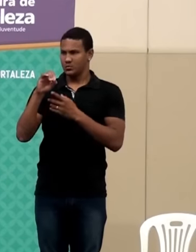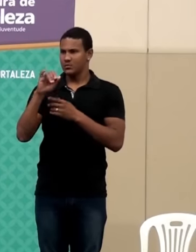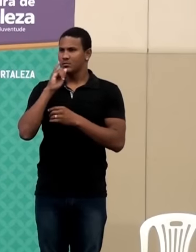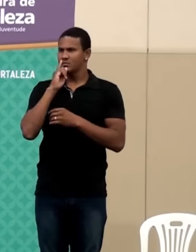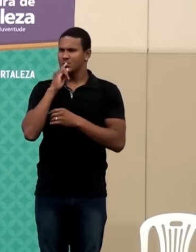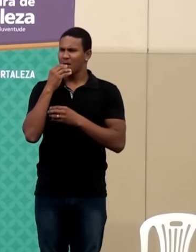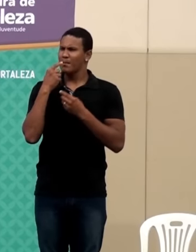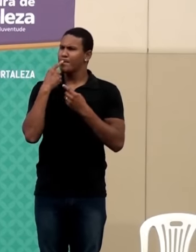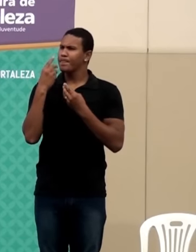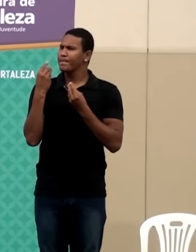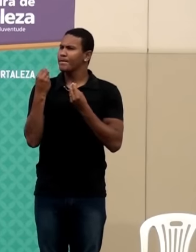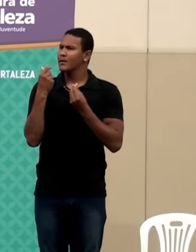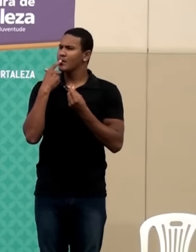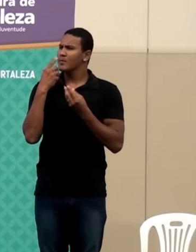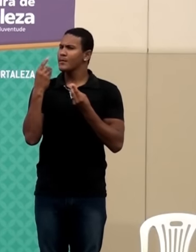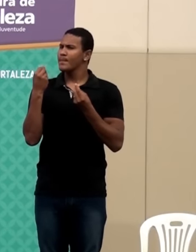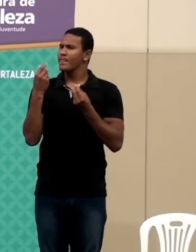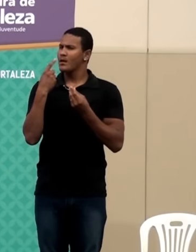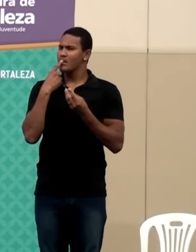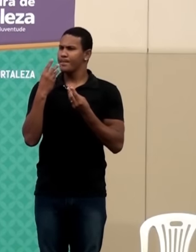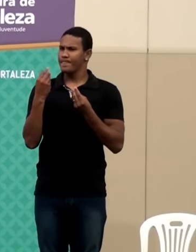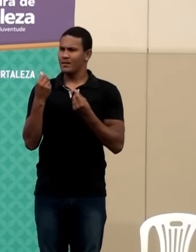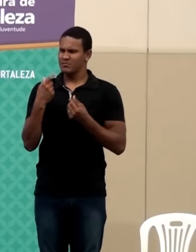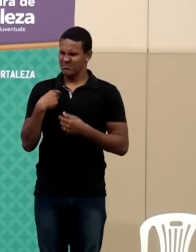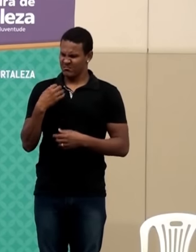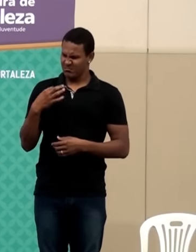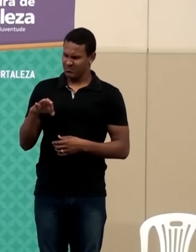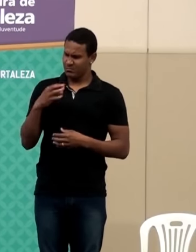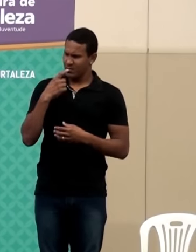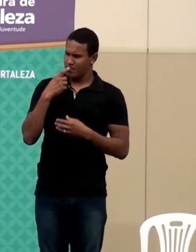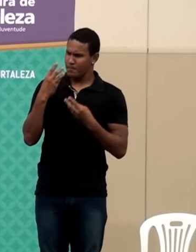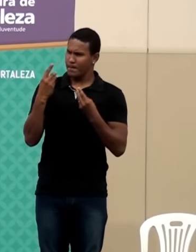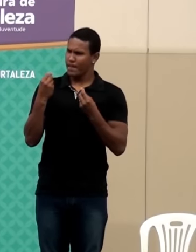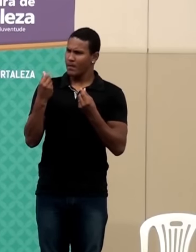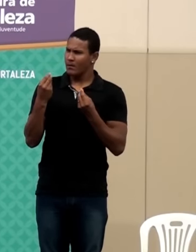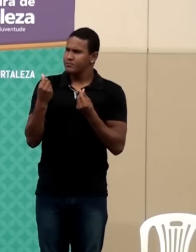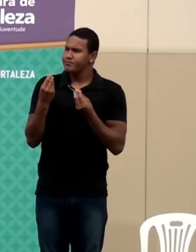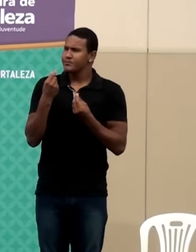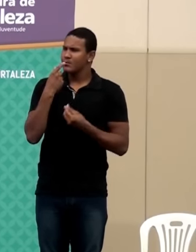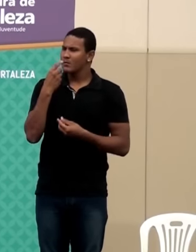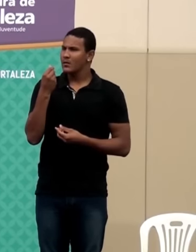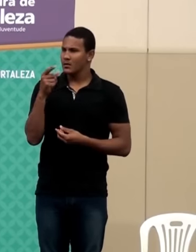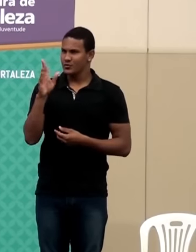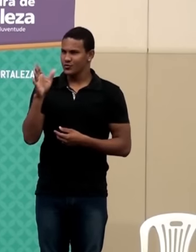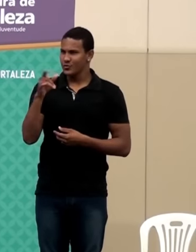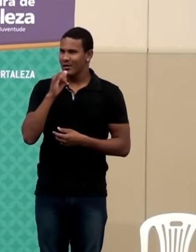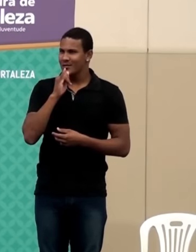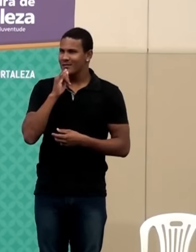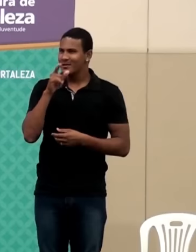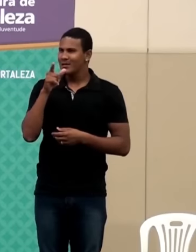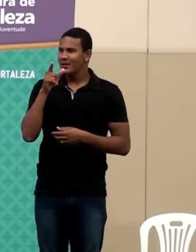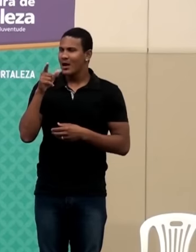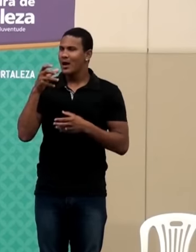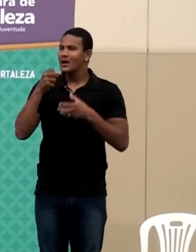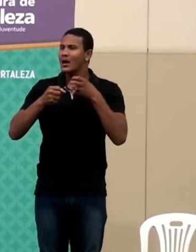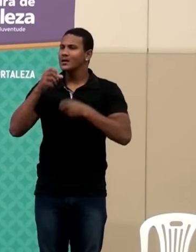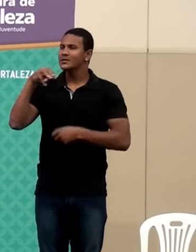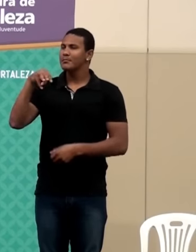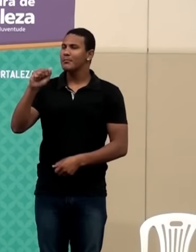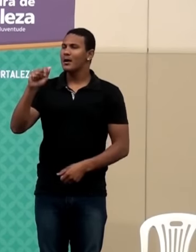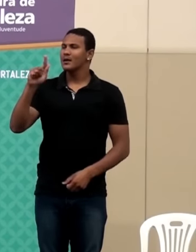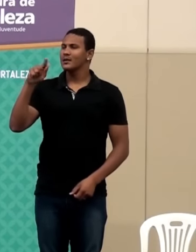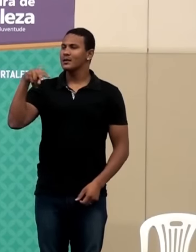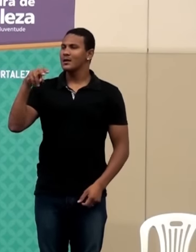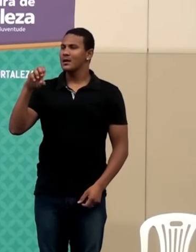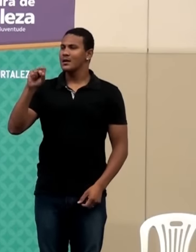sabor? Sabor não dá para explicar, gente. Sabor você tem que sentir. Quem já tomou leite de magnésio sabe o que é esse sabor